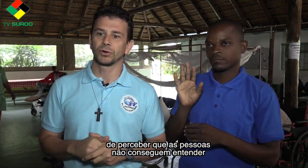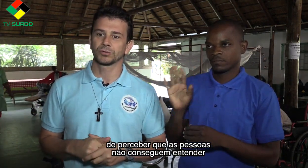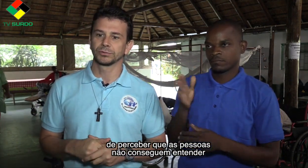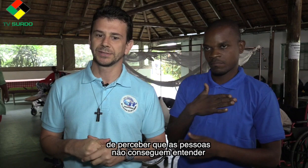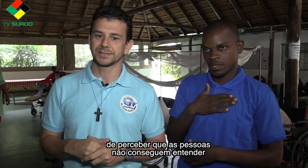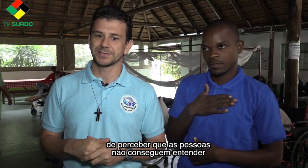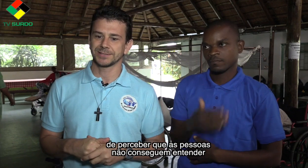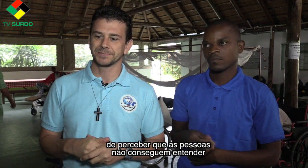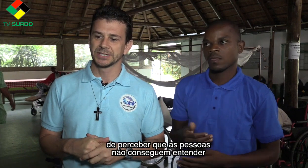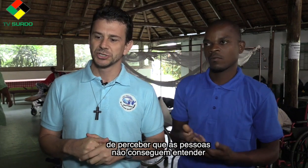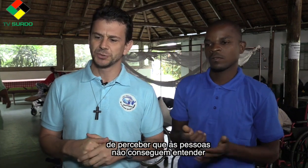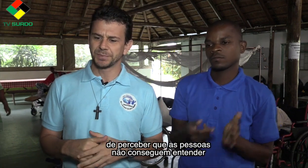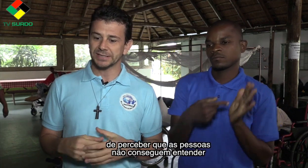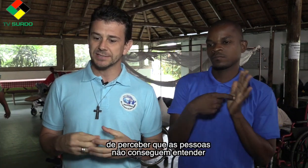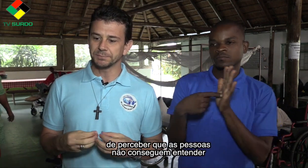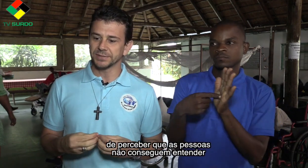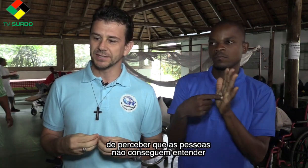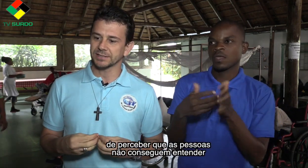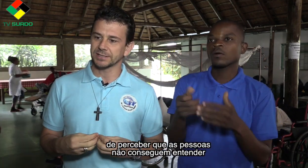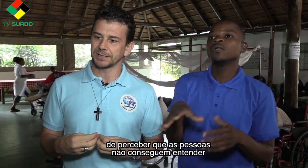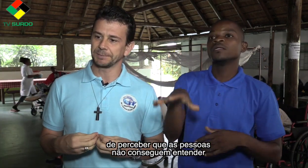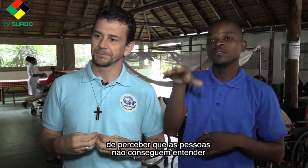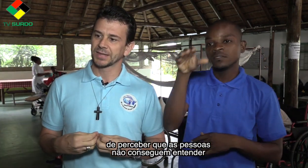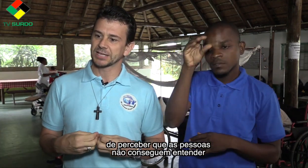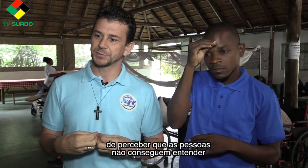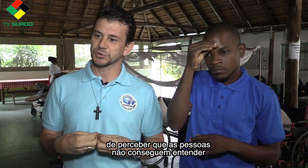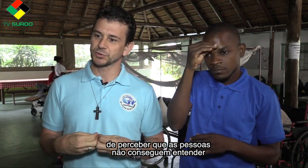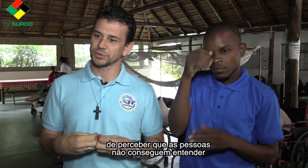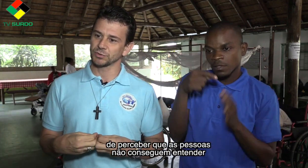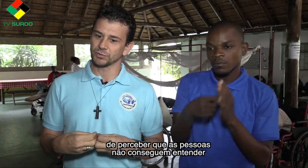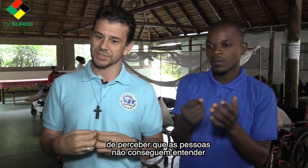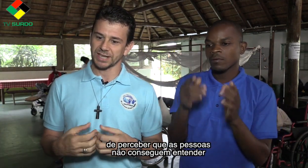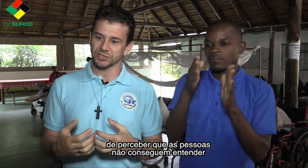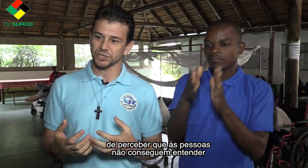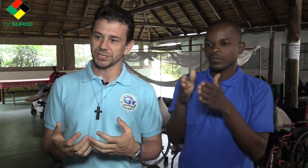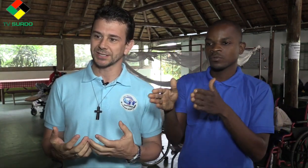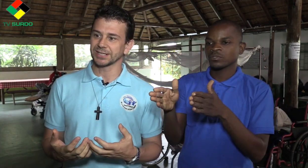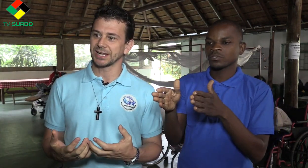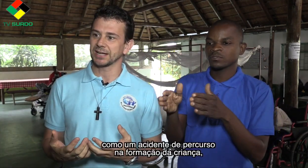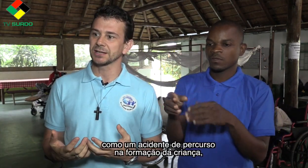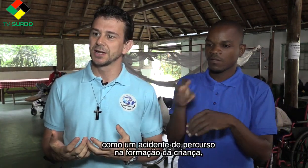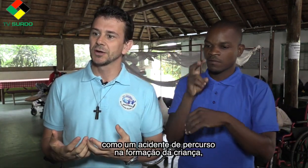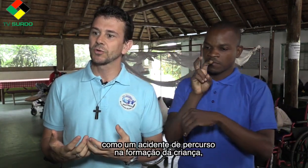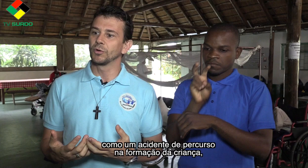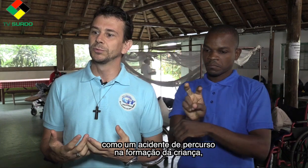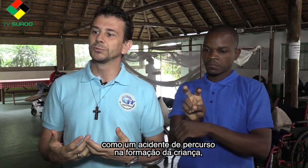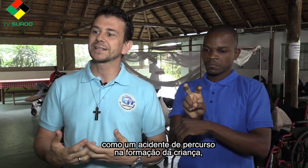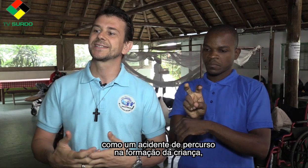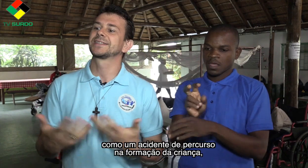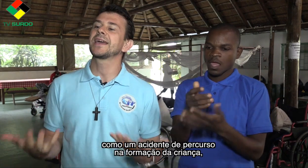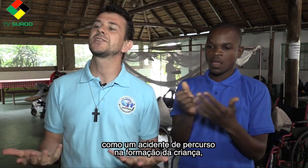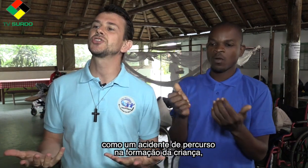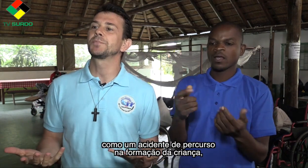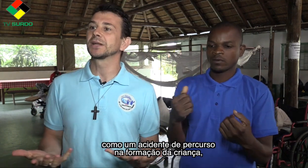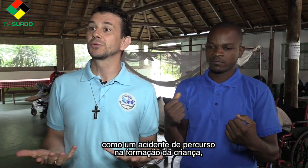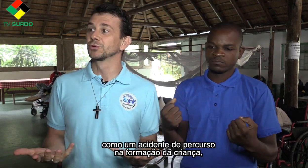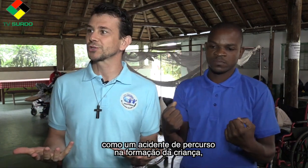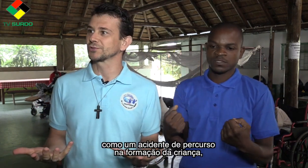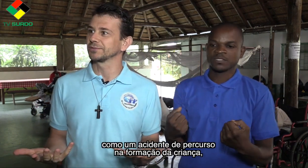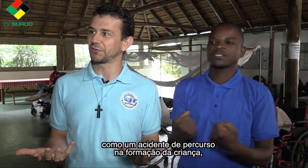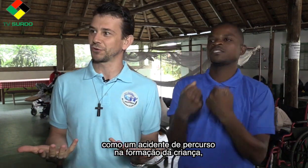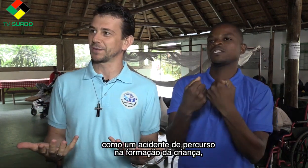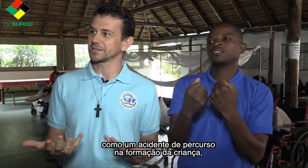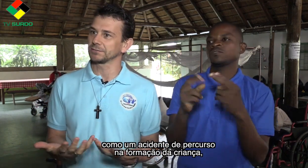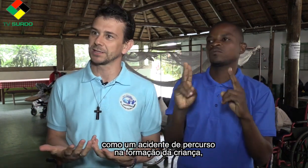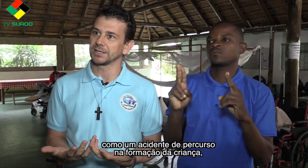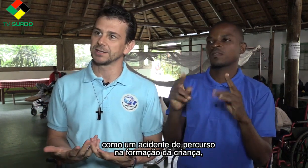eu coloco, não é, de perceber que as pessoas não conseguem enxergar como um acidente de